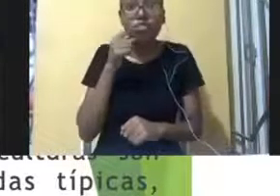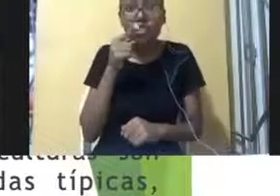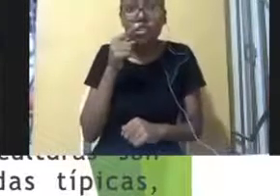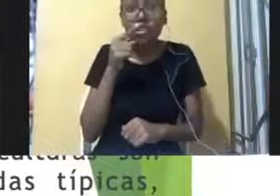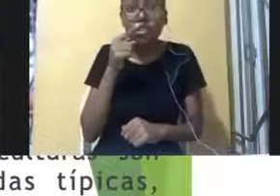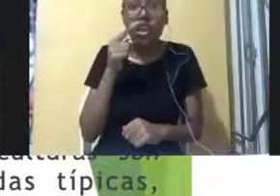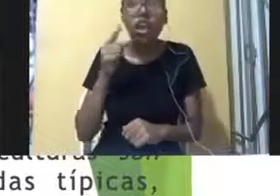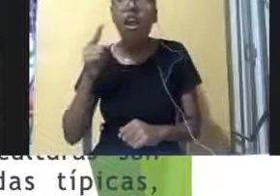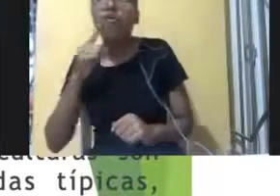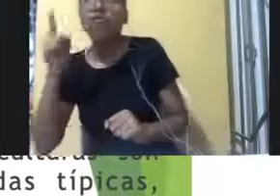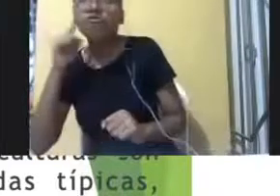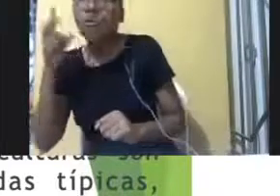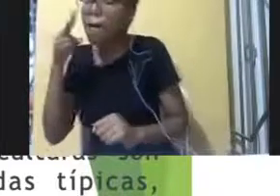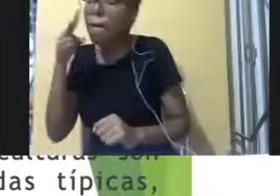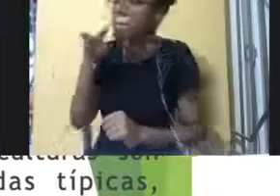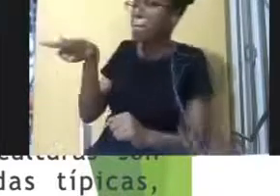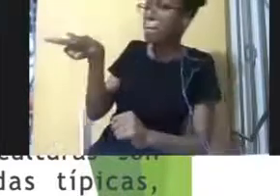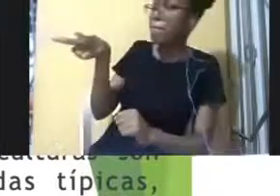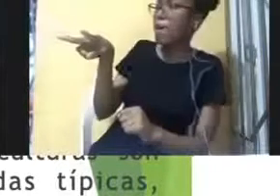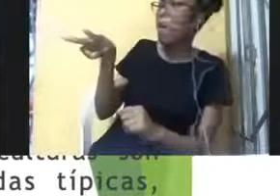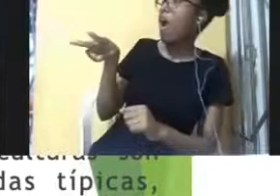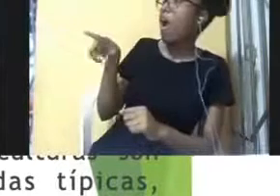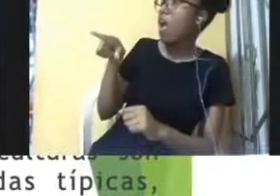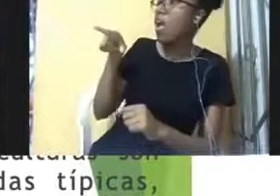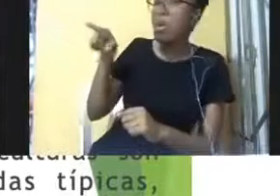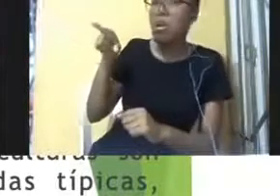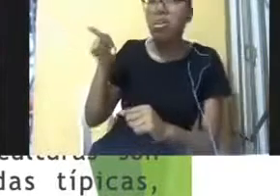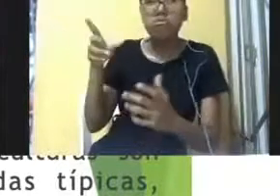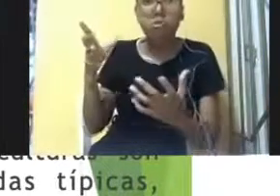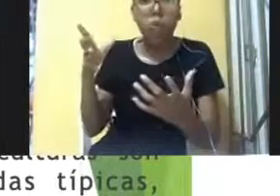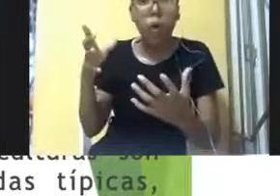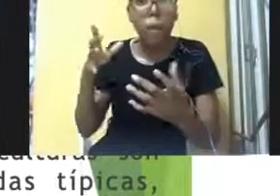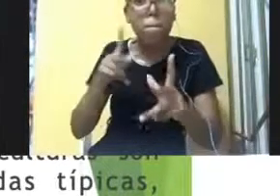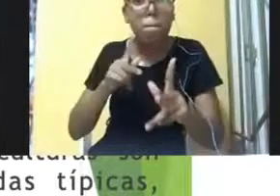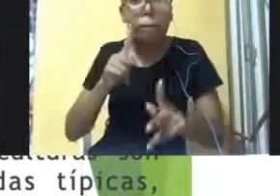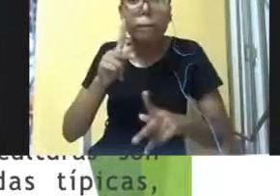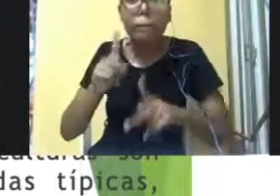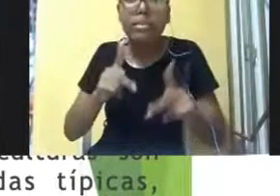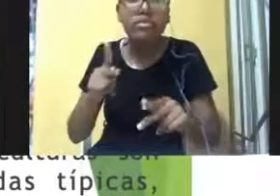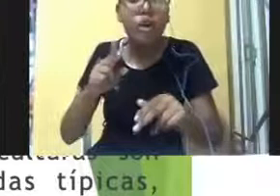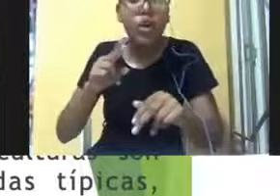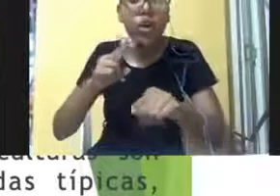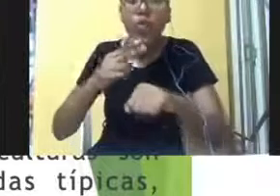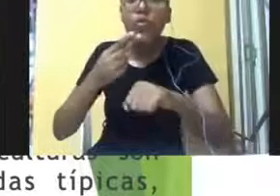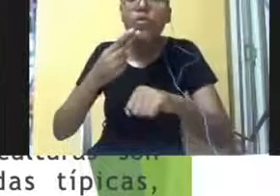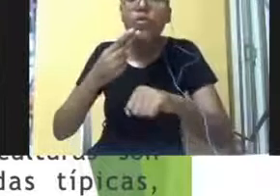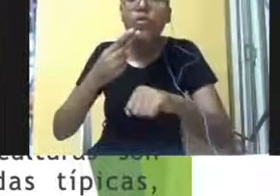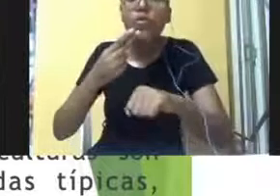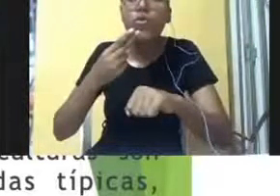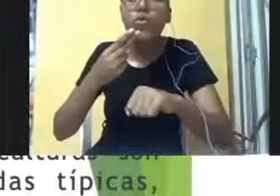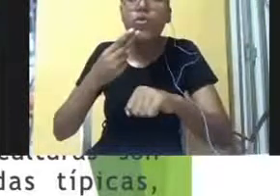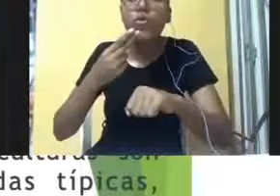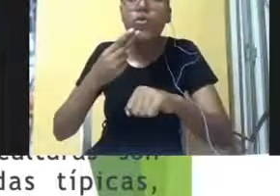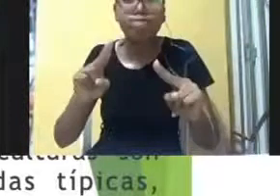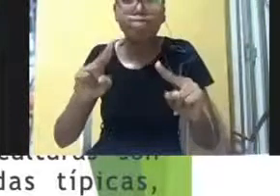profesionales lo veamos y lo veamos como parte de la sociedad y le podamos abrir